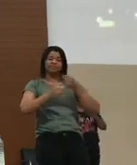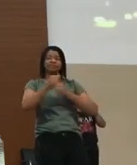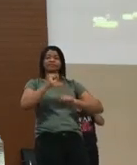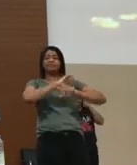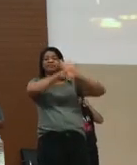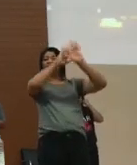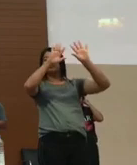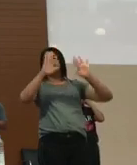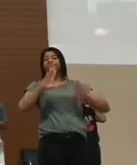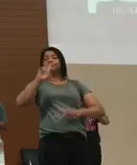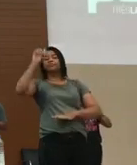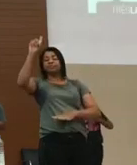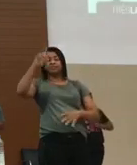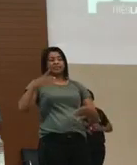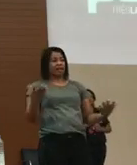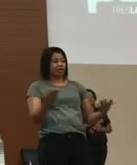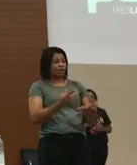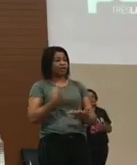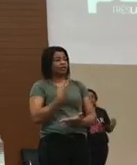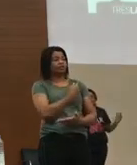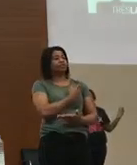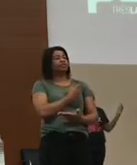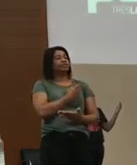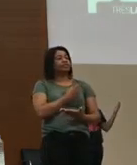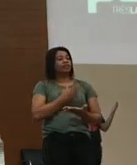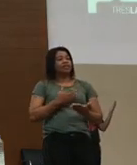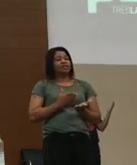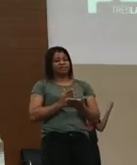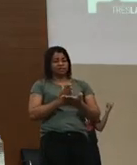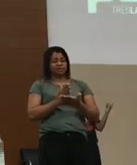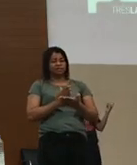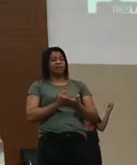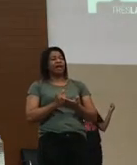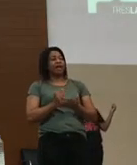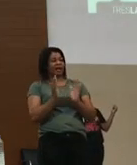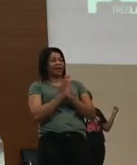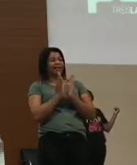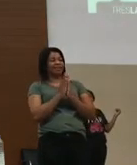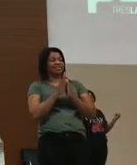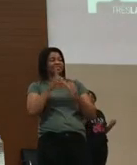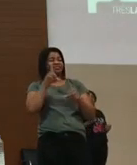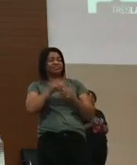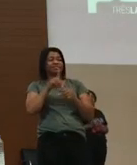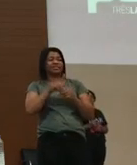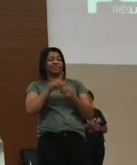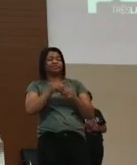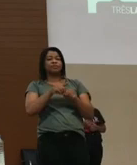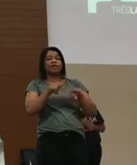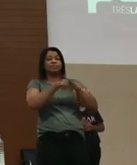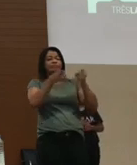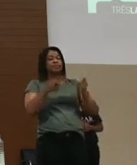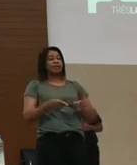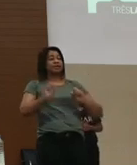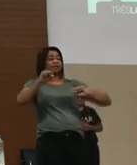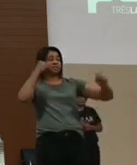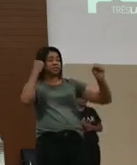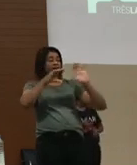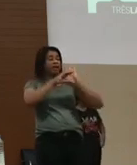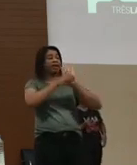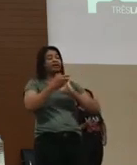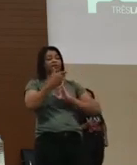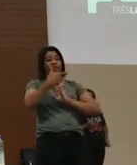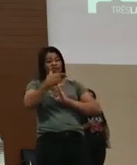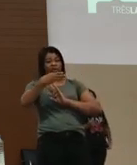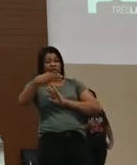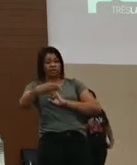Glória a Deus. Nesse mesmo espírito nós vamos trazer o nosso dízimo, a nossa fé. Mas o Salmo 23:1 diz